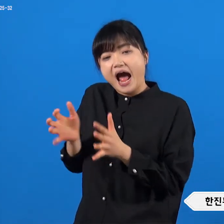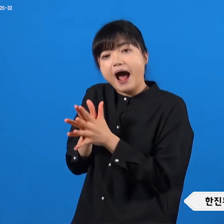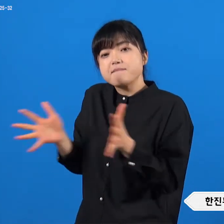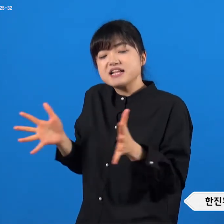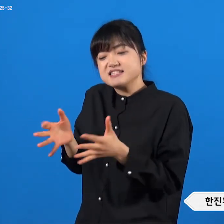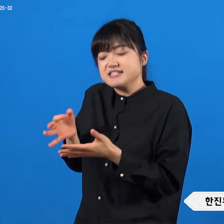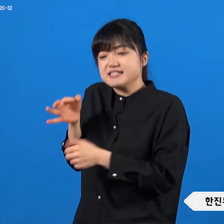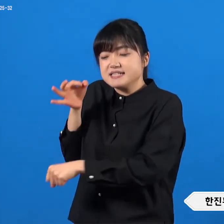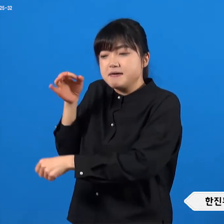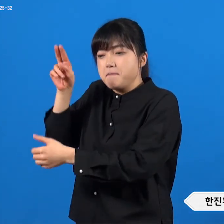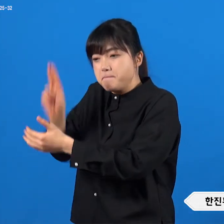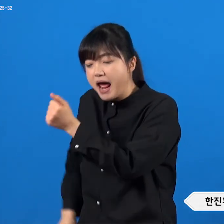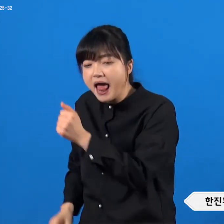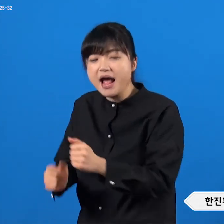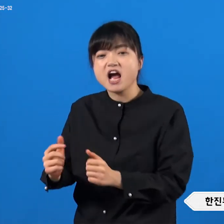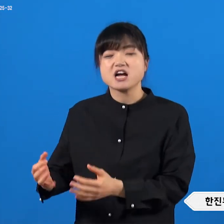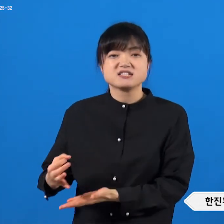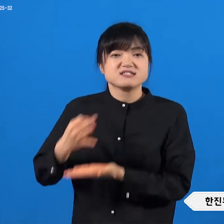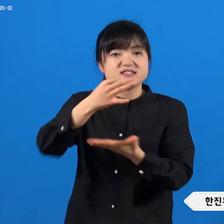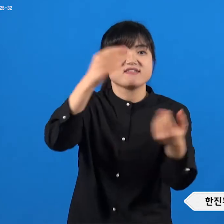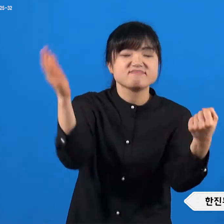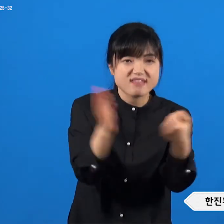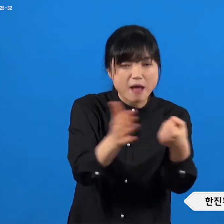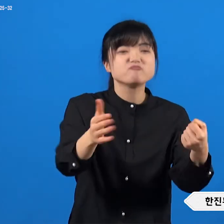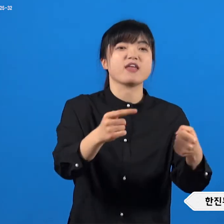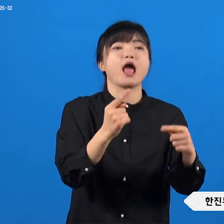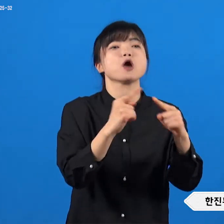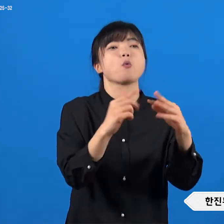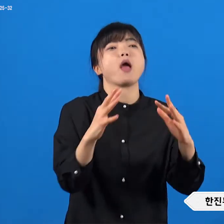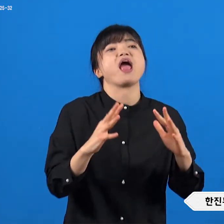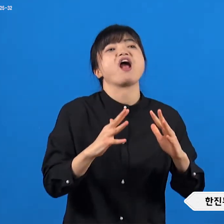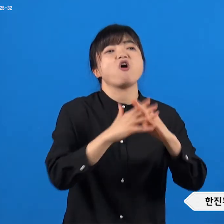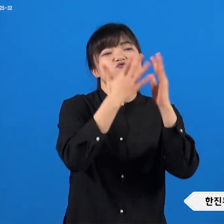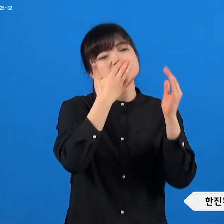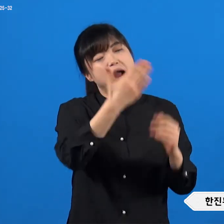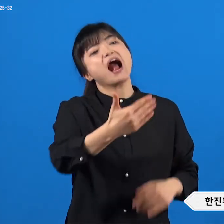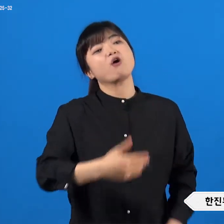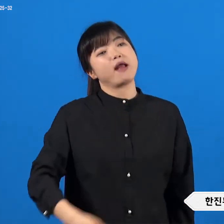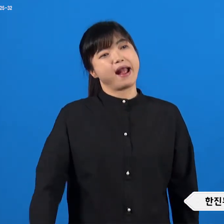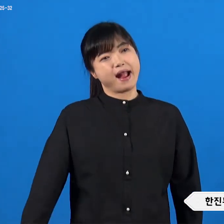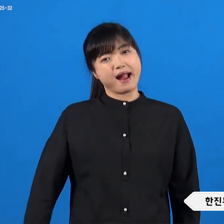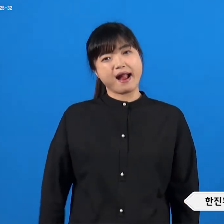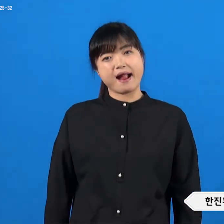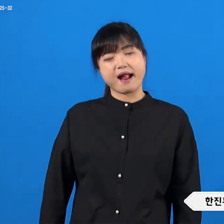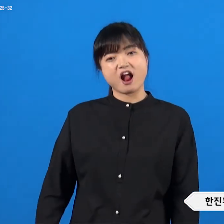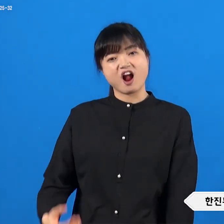아파트 팔아서 바쳐서 된 거야, 내가 그때 그렇게 안 했으면 택도 없지.